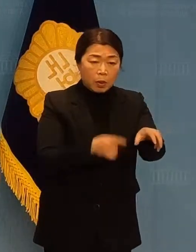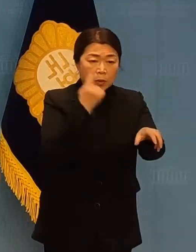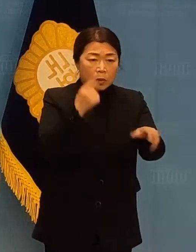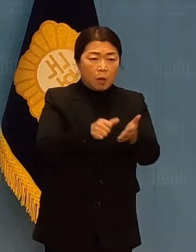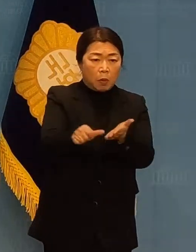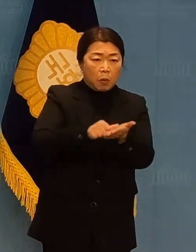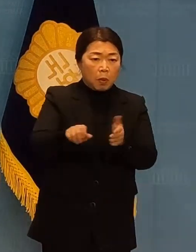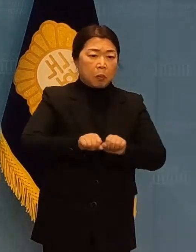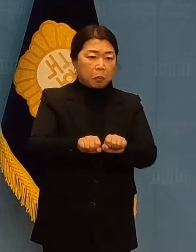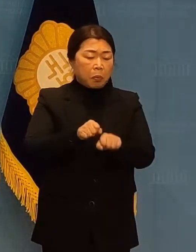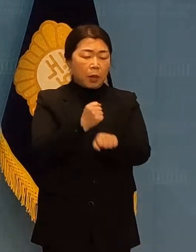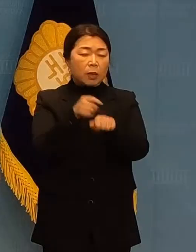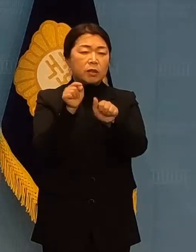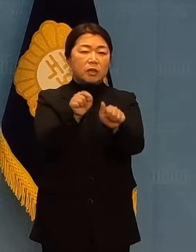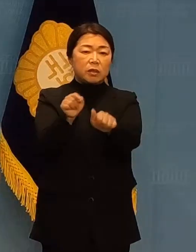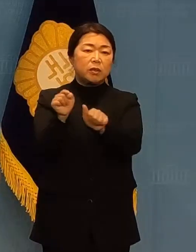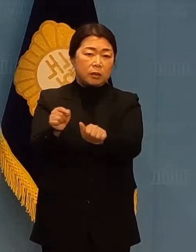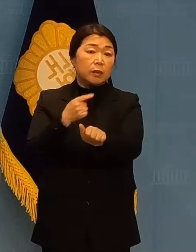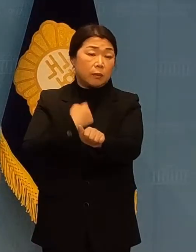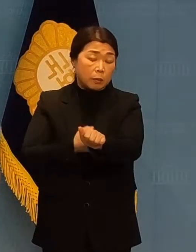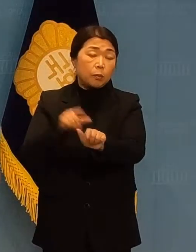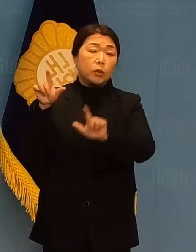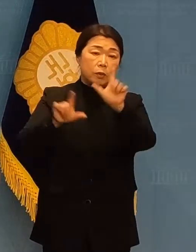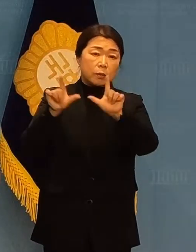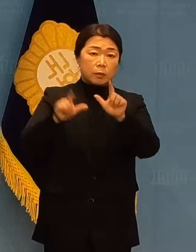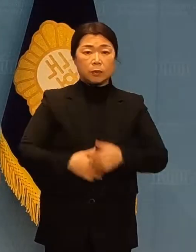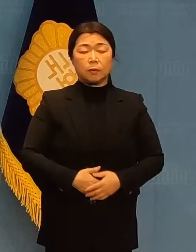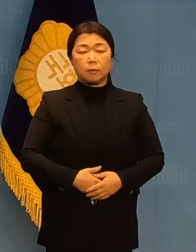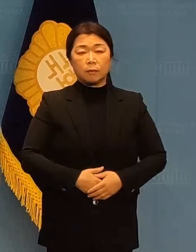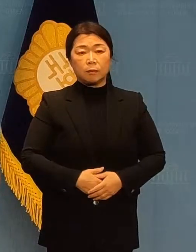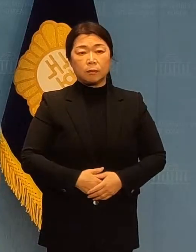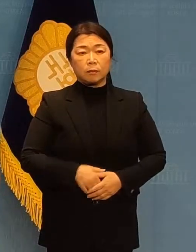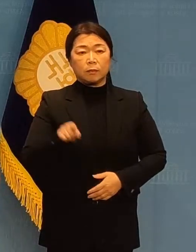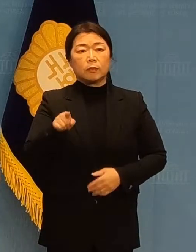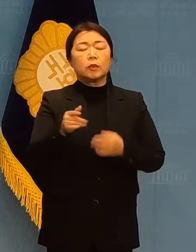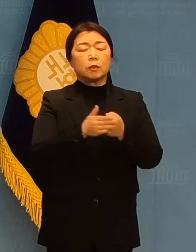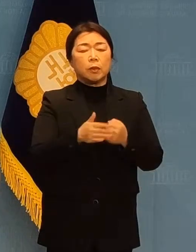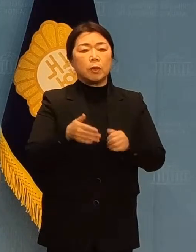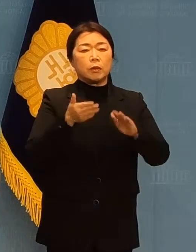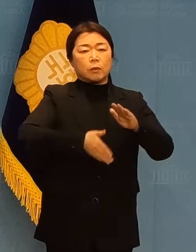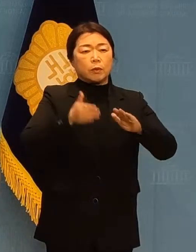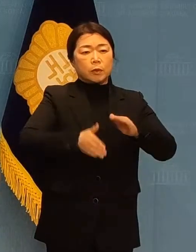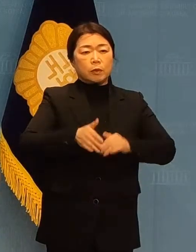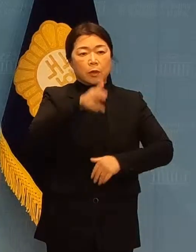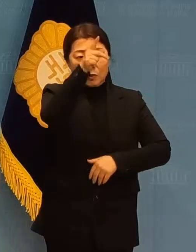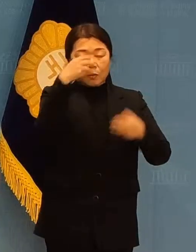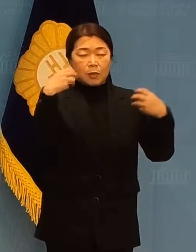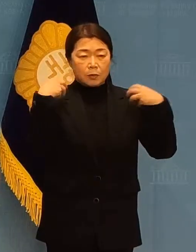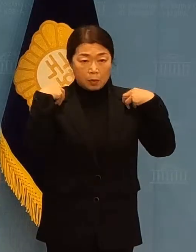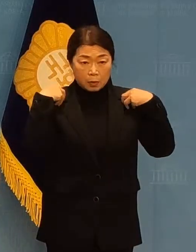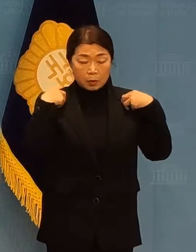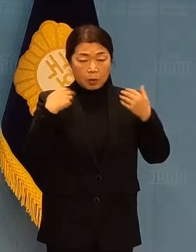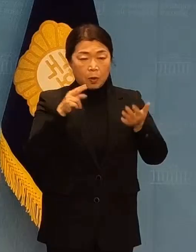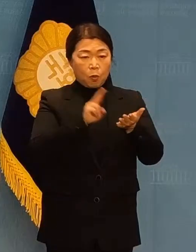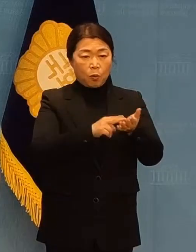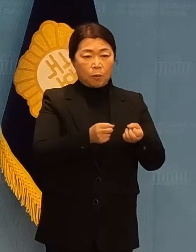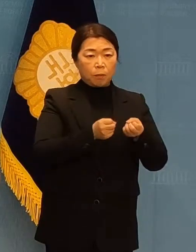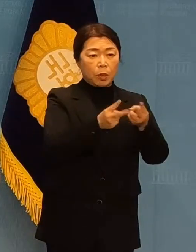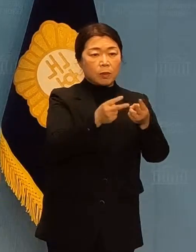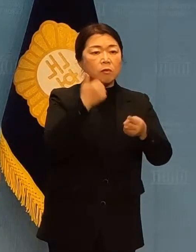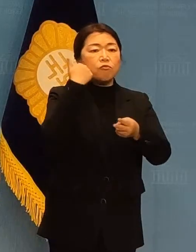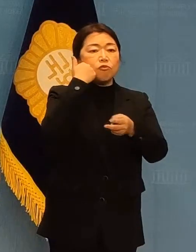이에 대해서 경찰청에 정식으로 공문을 보내 신원을 요청하였습니다.